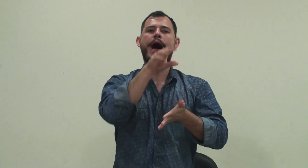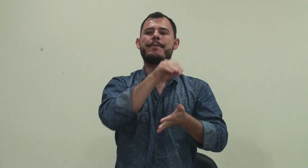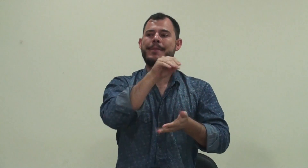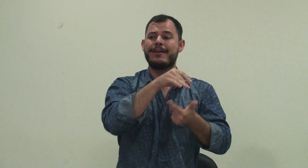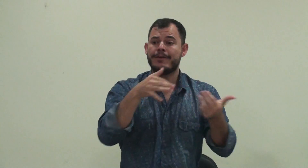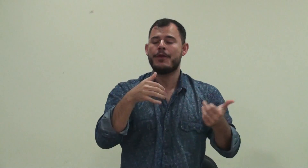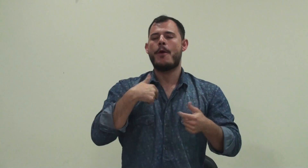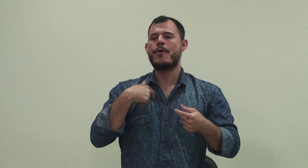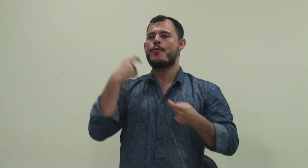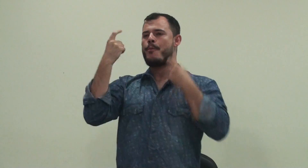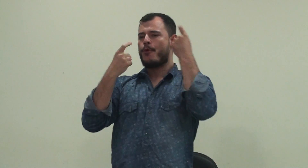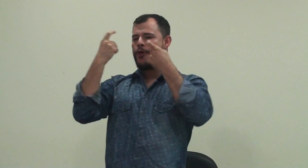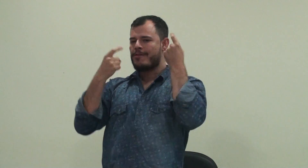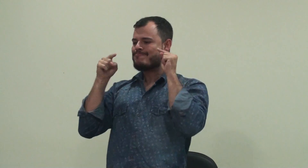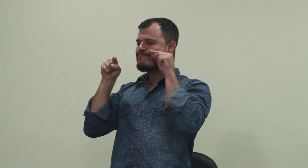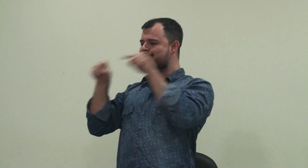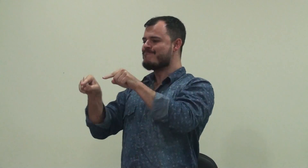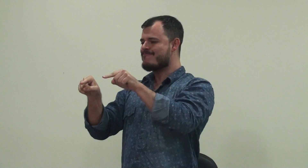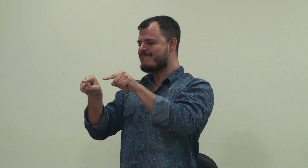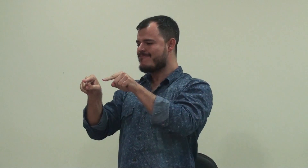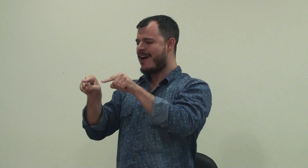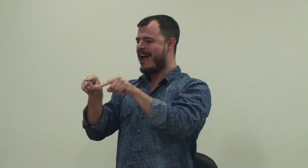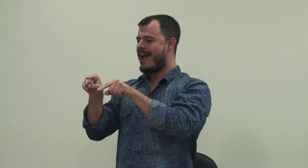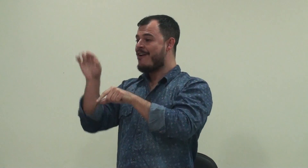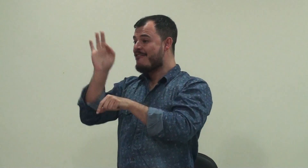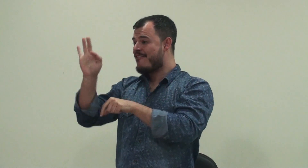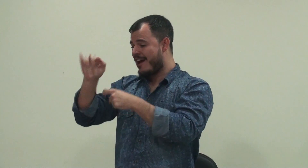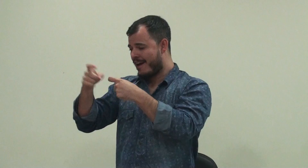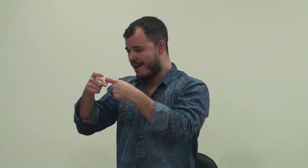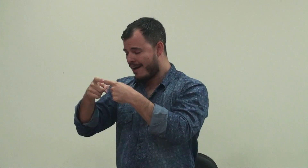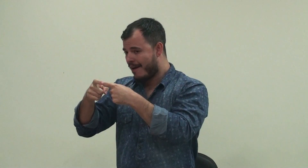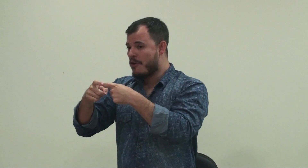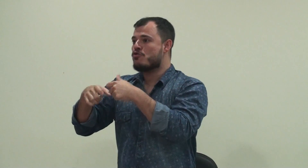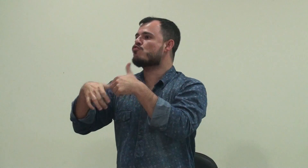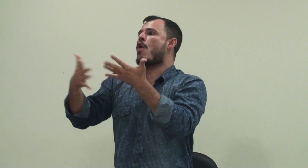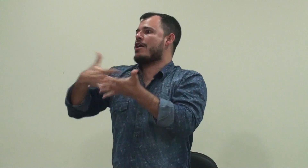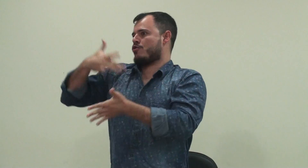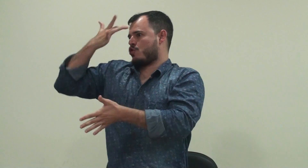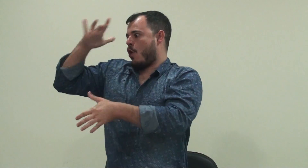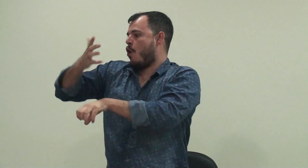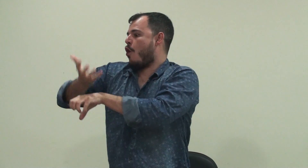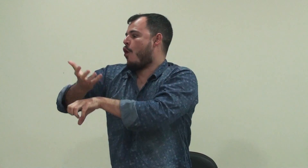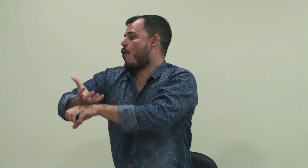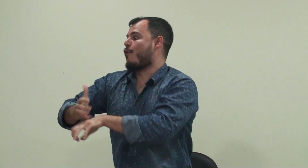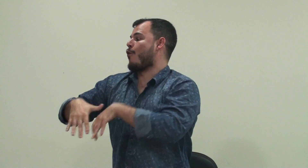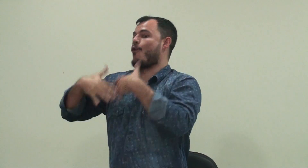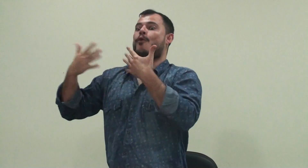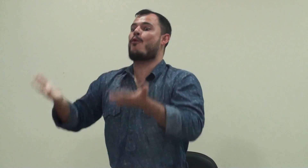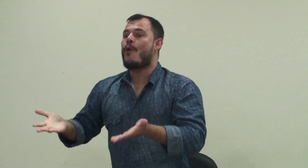acessibilidade, os professores às vezes pensavam sobre essa obrigatoriedade de moralização.